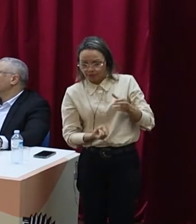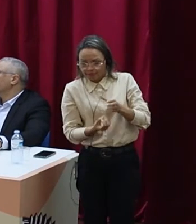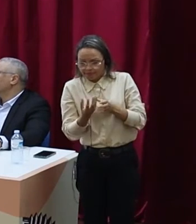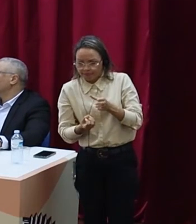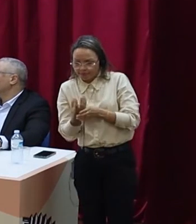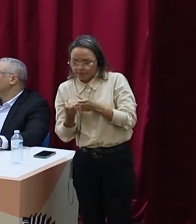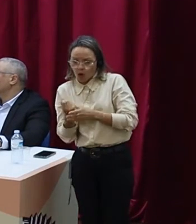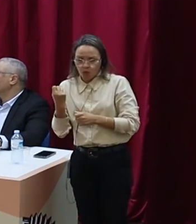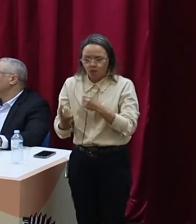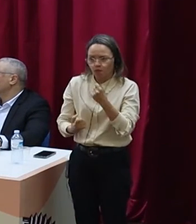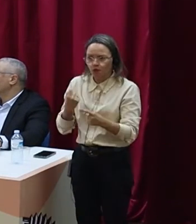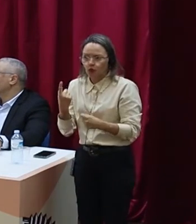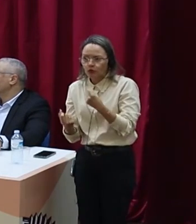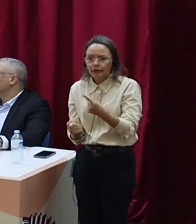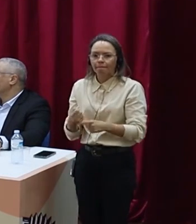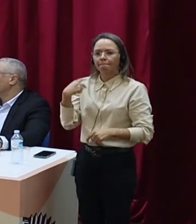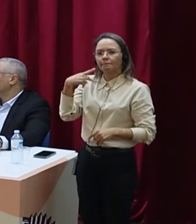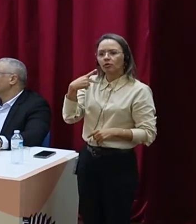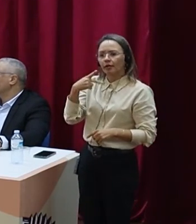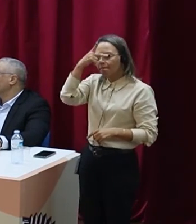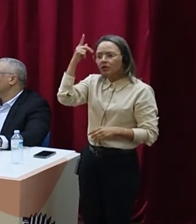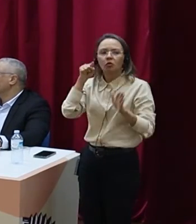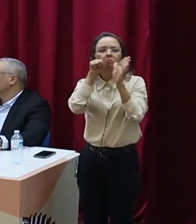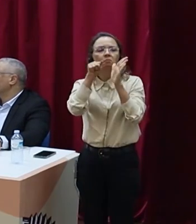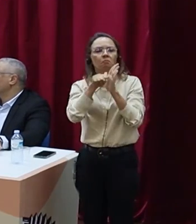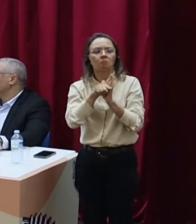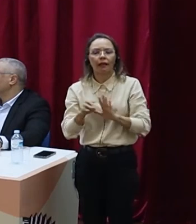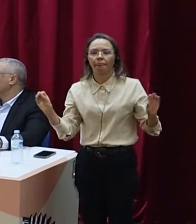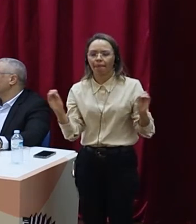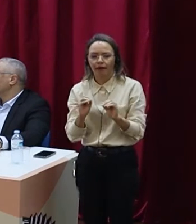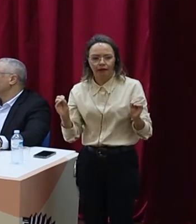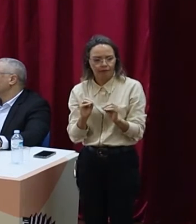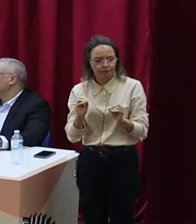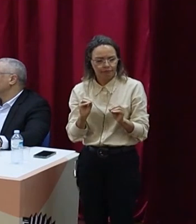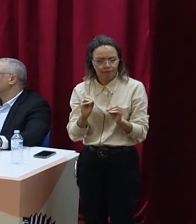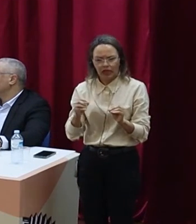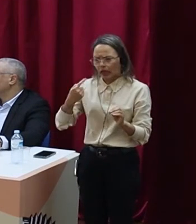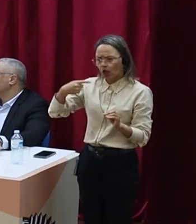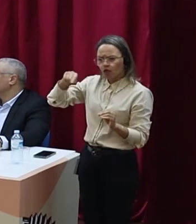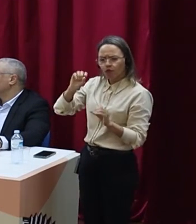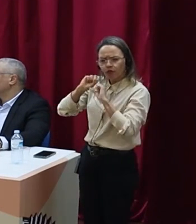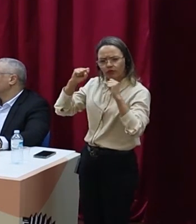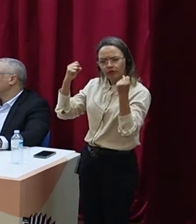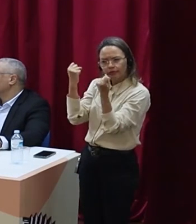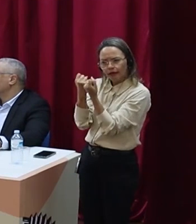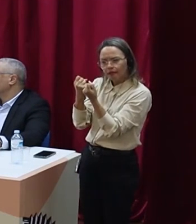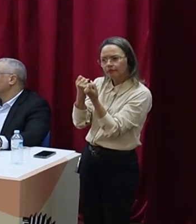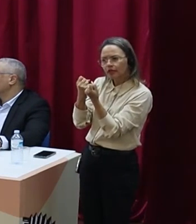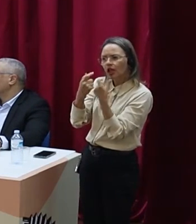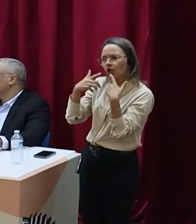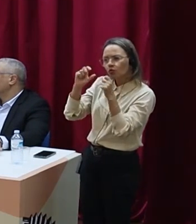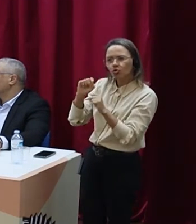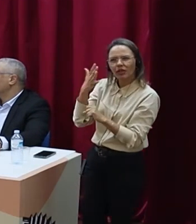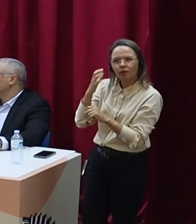nadie cuestiona. Yo vengo participando en un seminario sobre análisis y bilingüismo. Hace como 5 años dejé de participar,